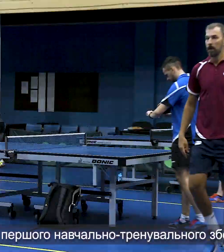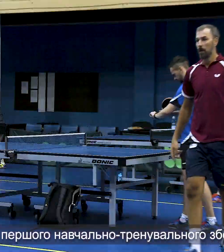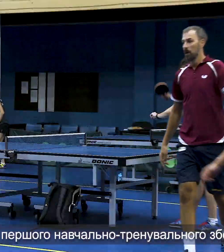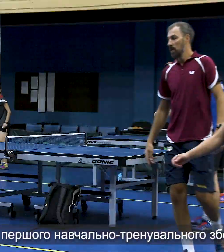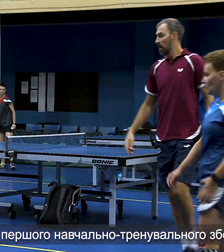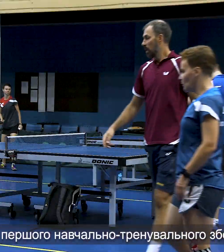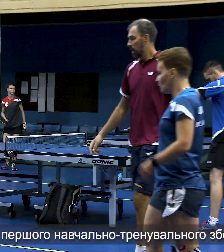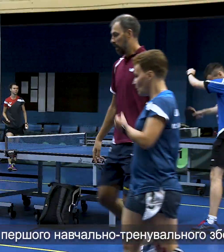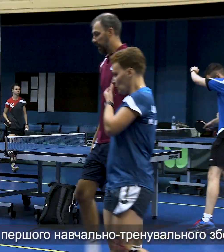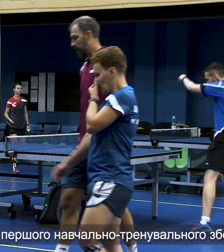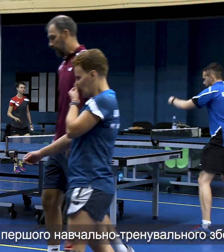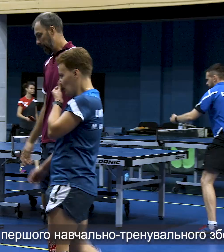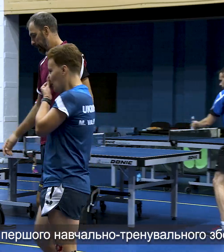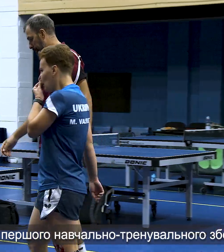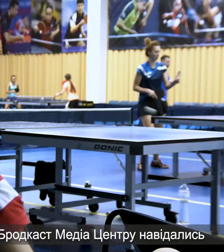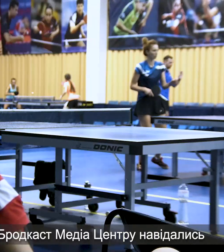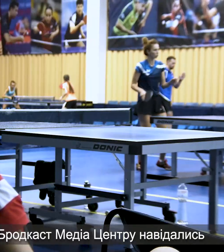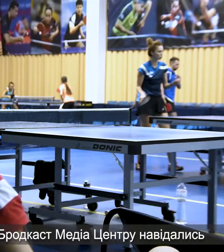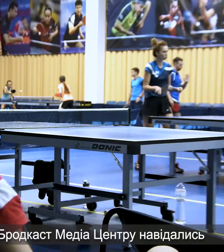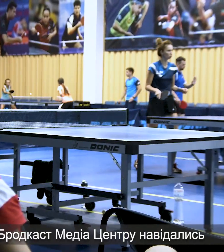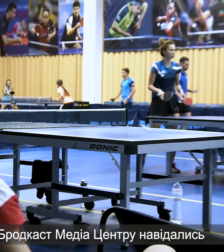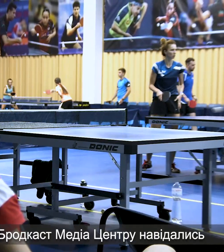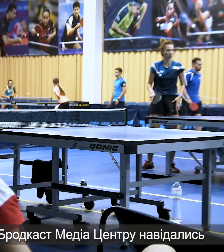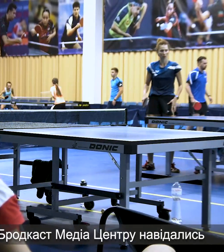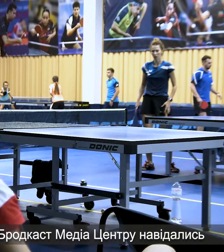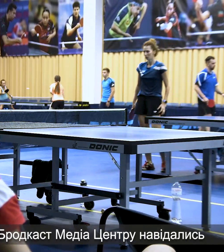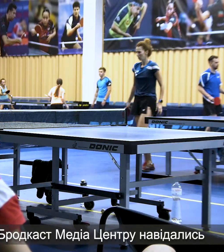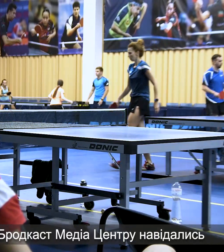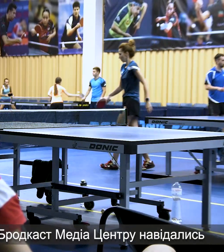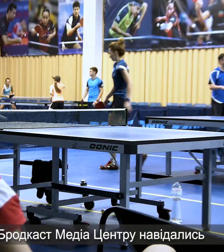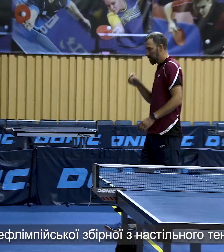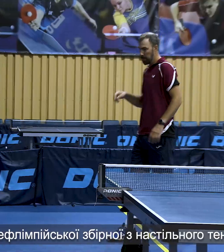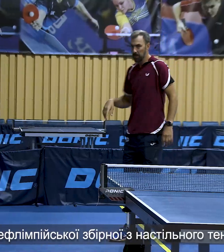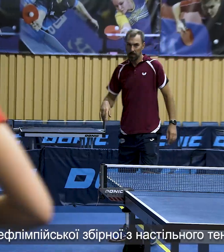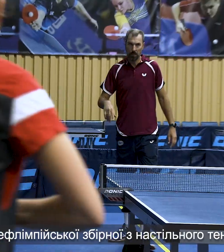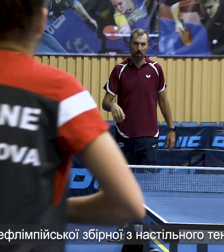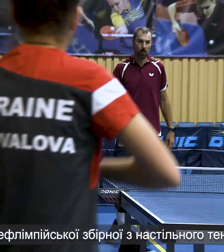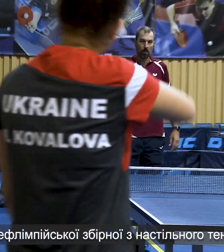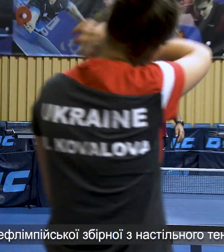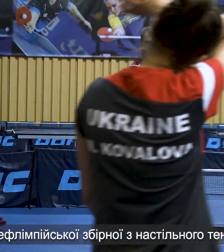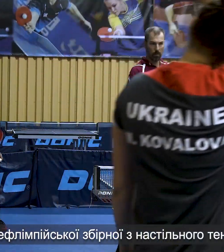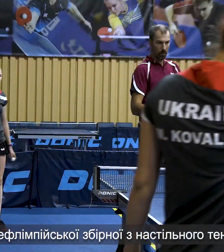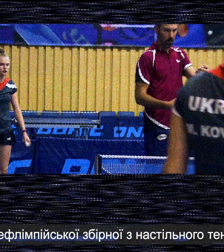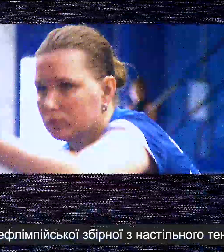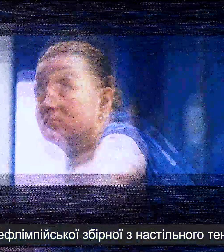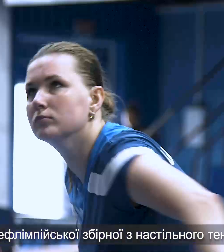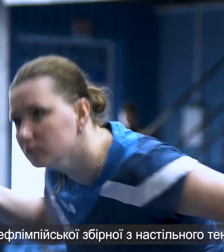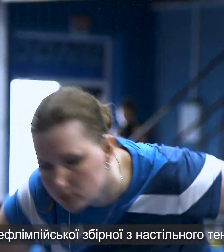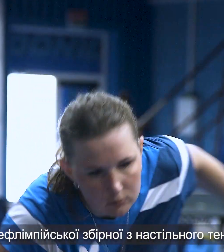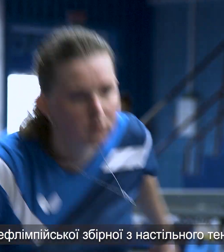перший же день навчально-тренувального збору журналісти Broadcast Media Центру навідались до національної дефлімпійської збірної з настільного тенісу.